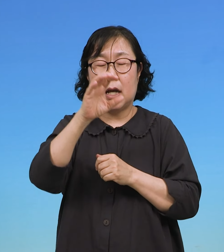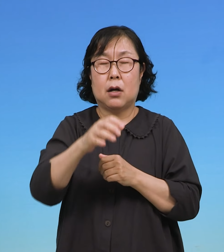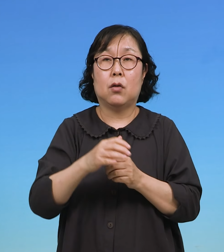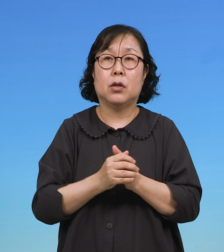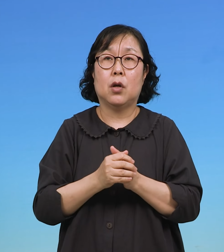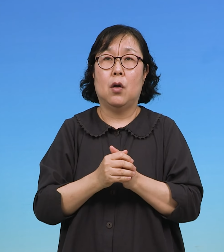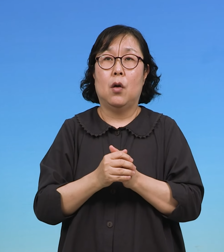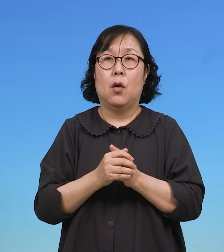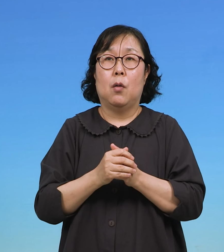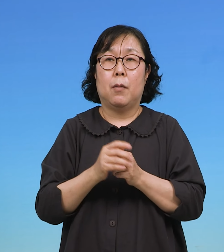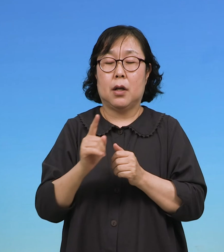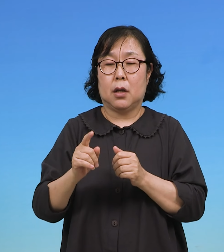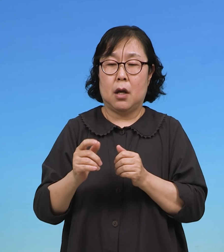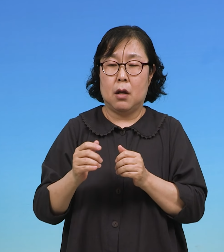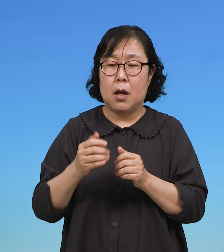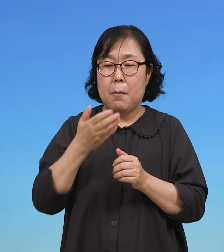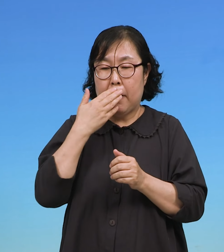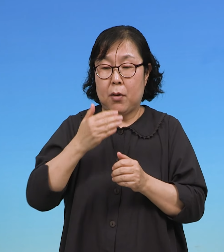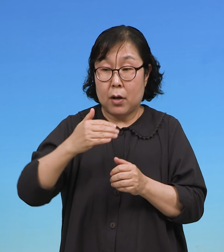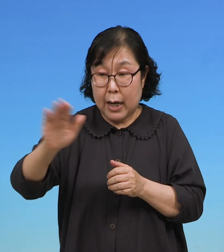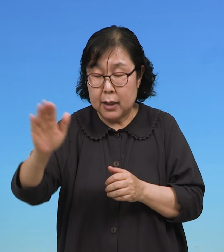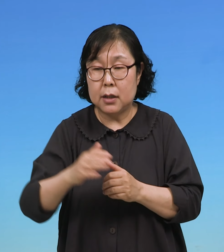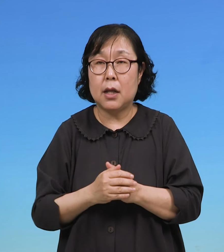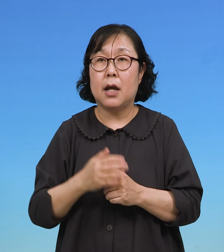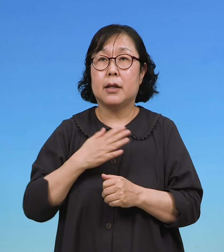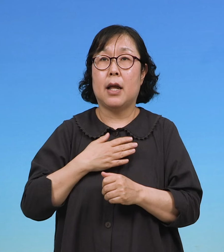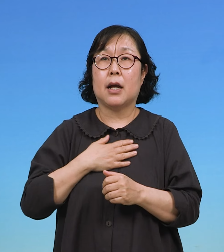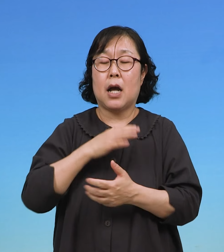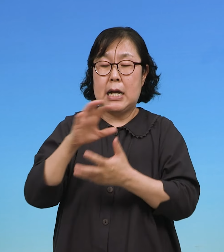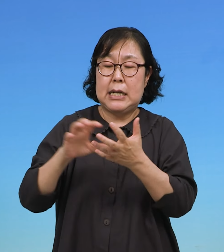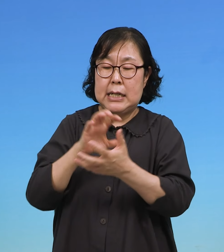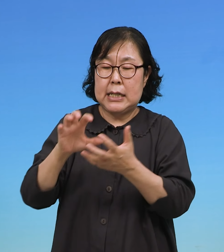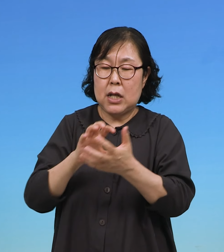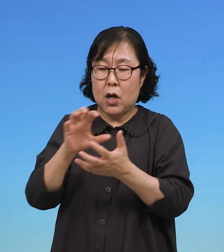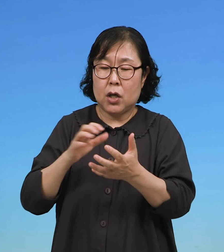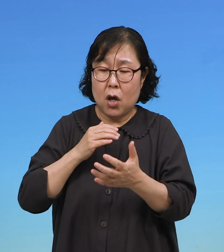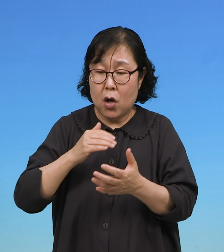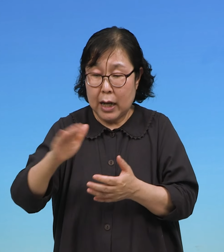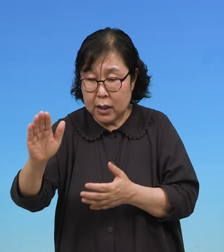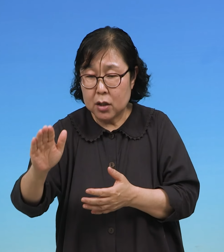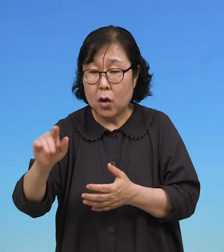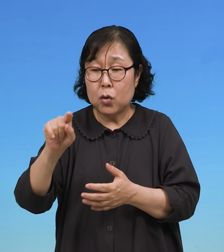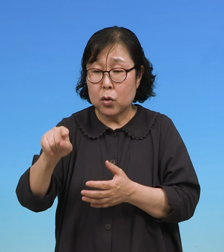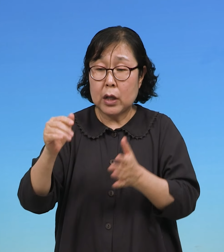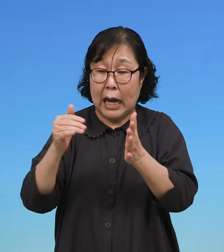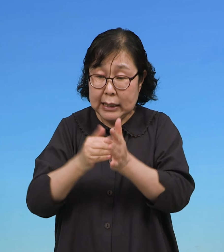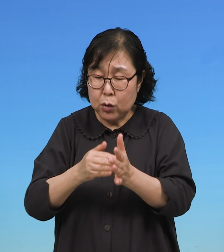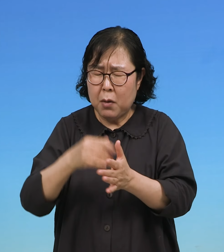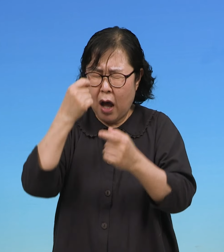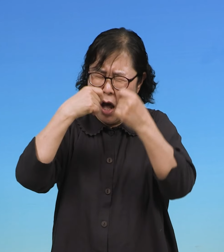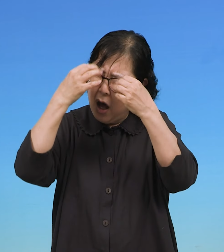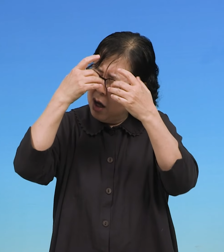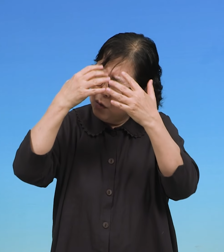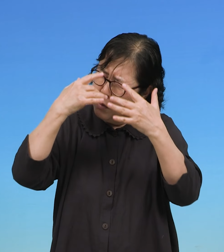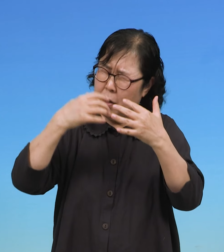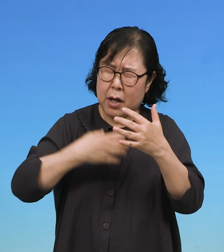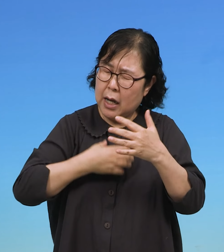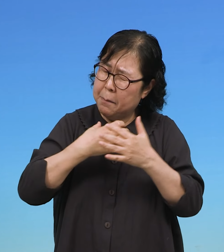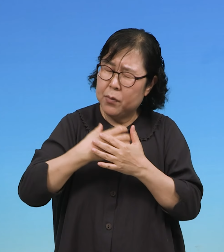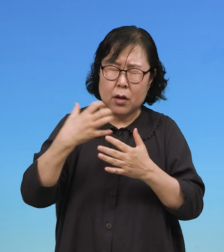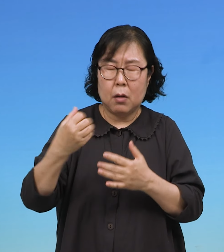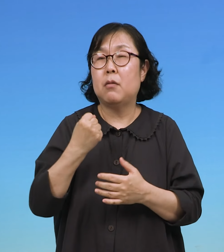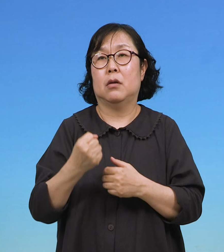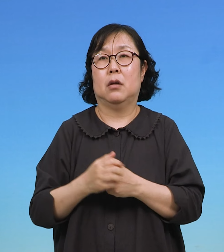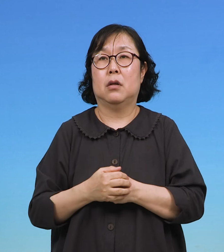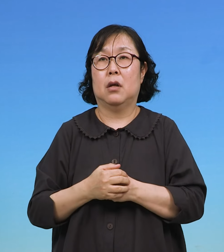식당으로 전도사님들 행렬 우르르르 가는데 거기에 내가 섞여가는 거가 그렇게 눈물이 나는 겁니다.